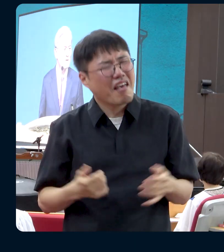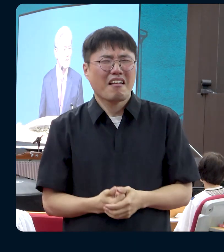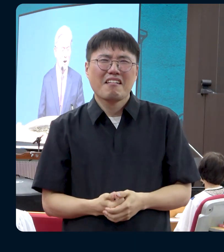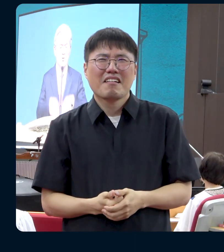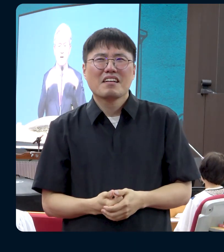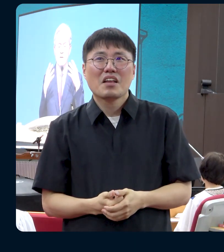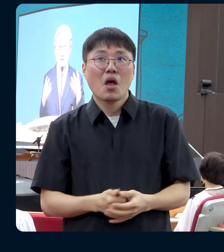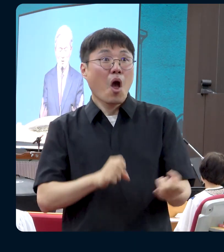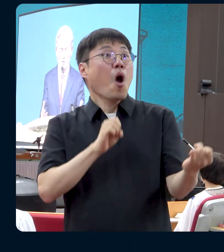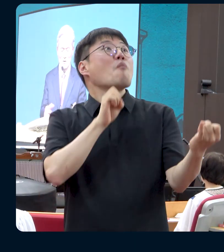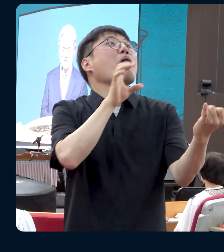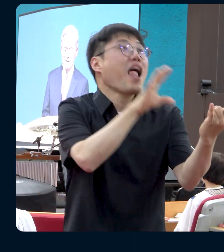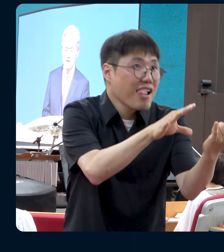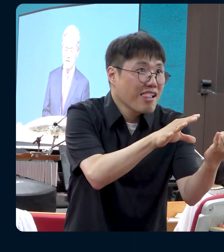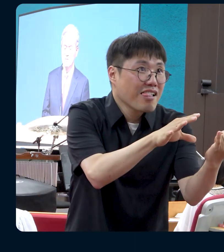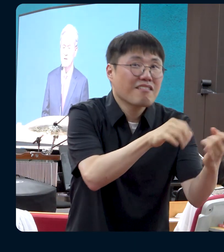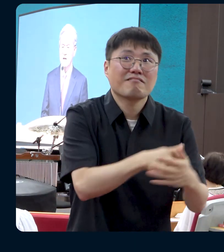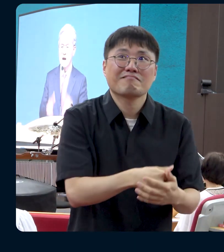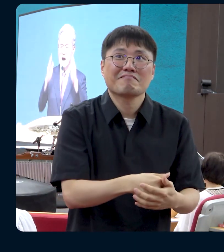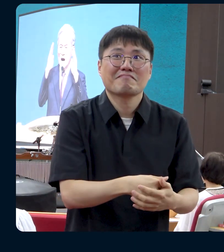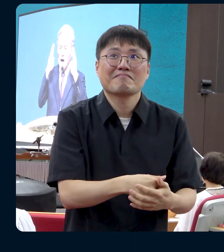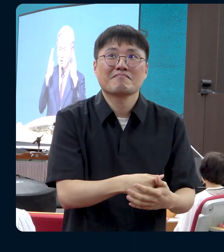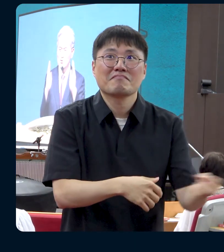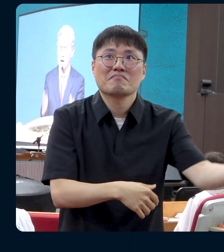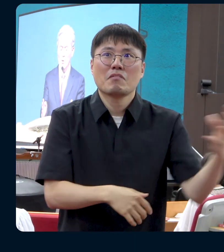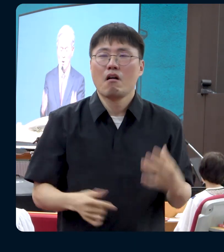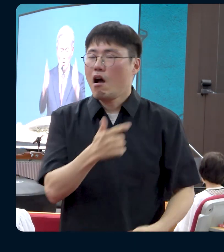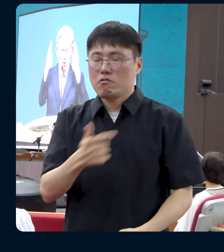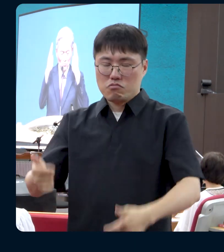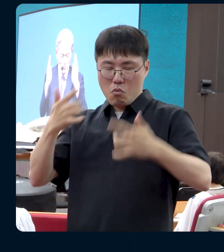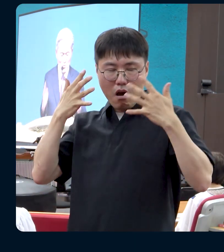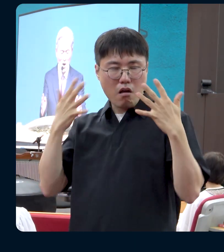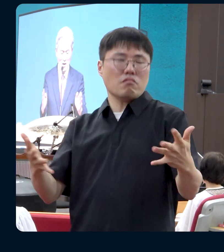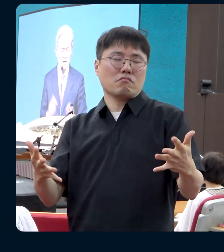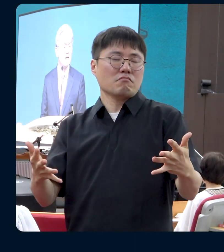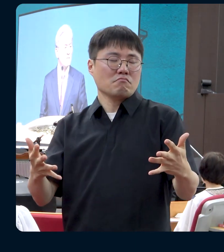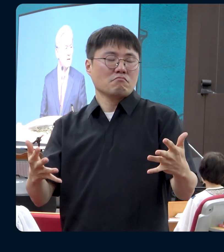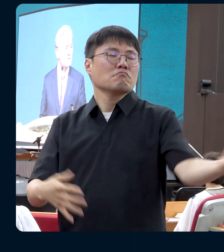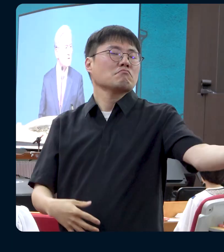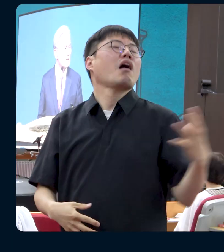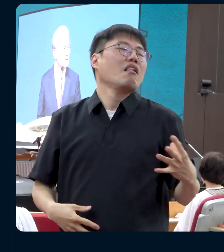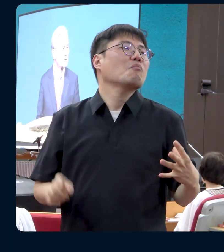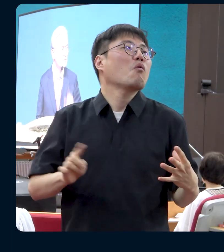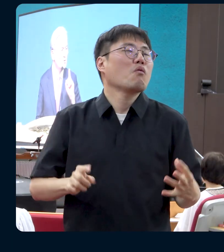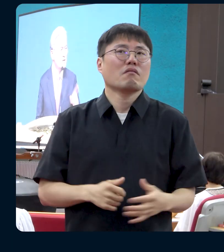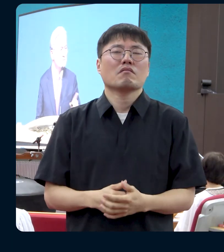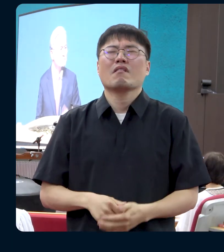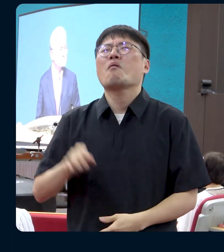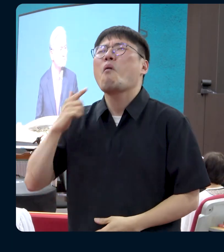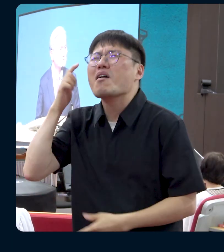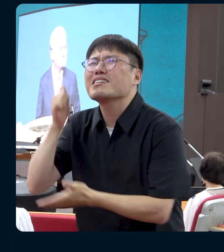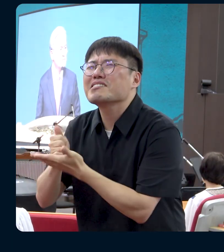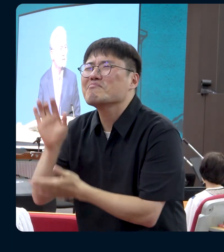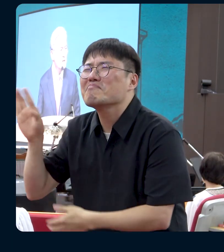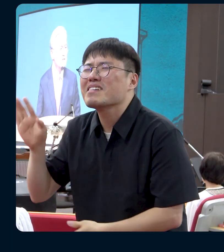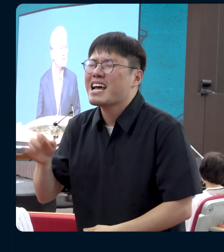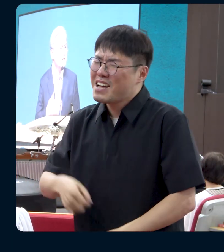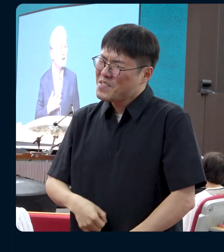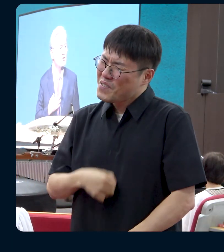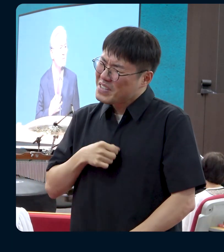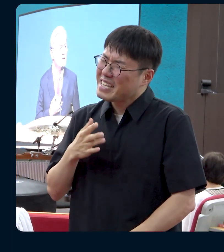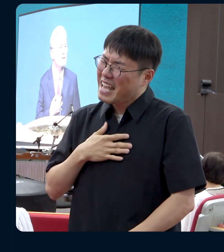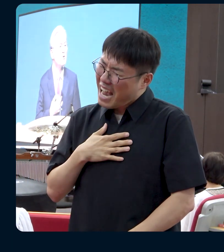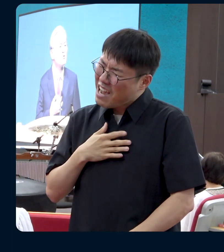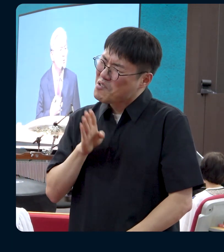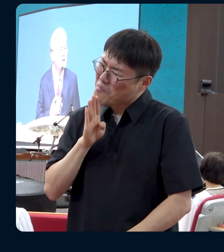어떡하죠? 라고 이렇게 말씀드렸더니 그분이 아주 단호하고 분명하게 말했습니다. 목사님,